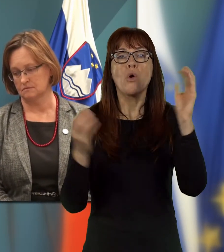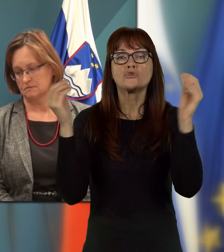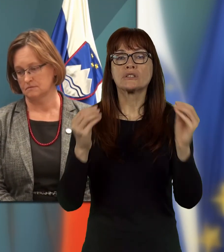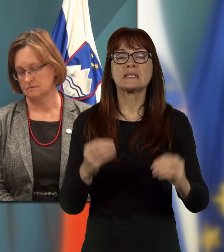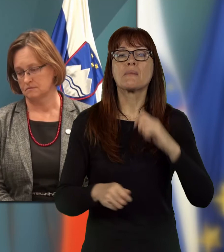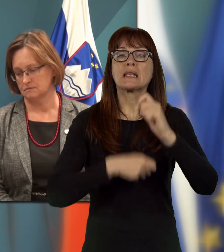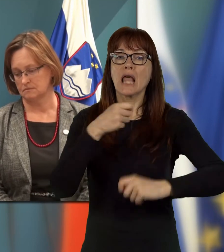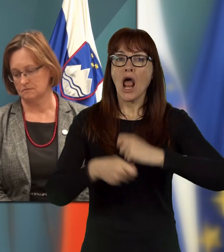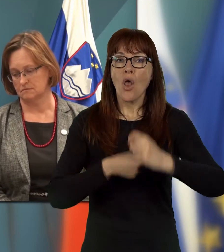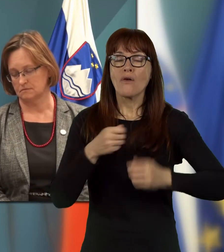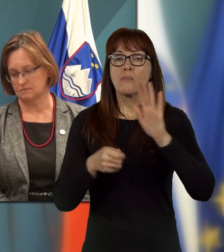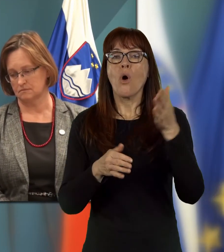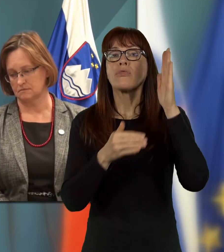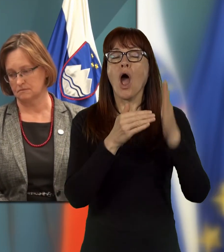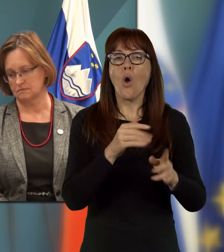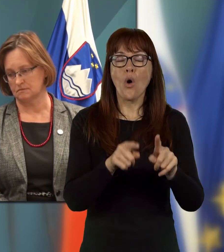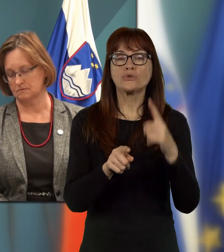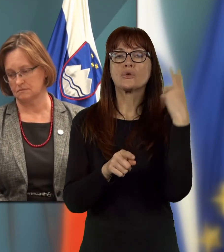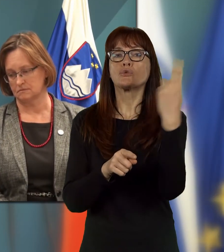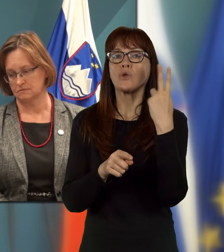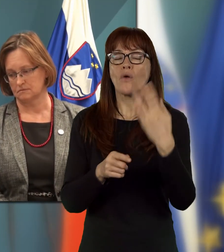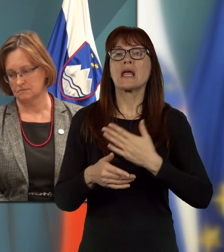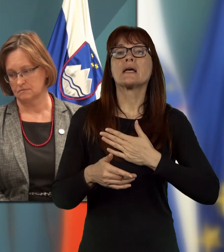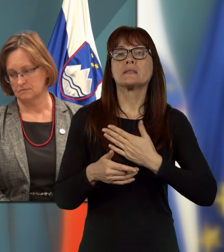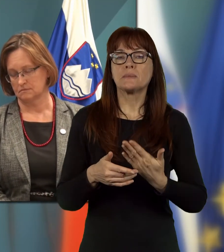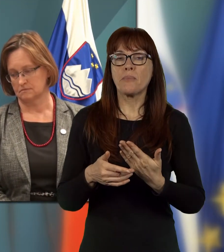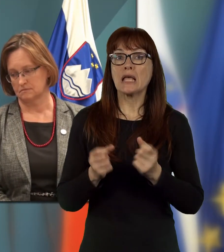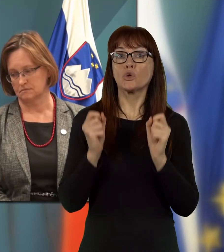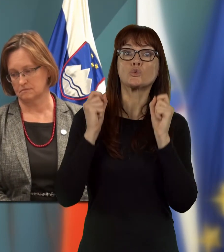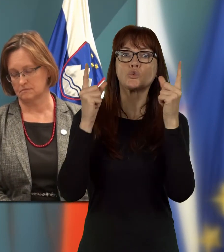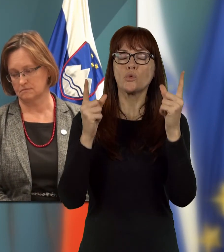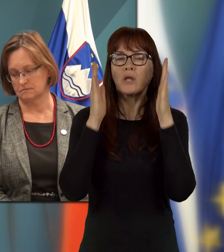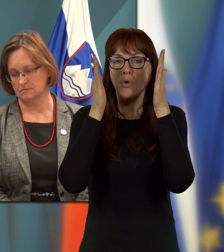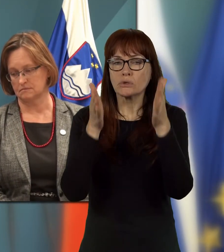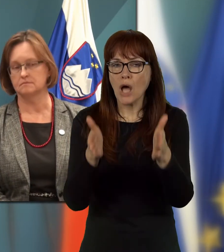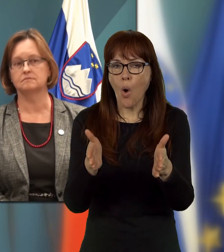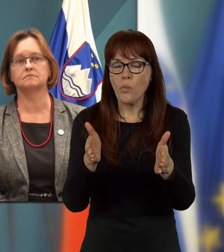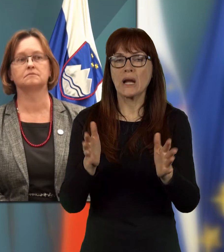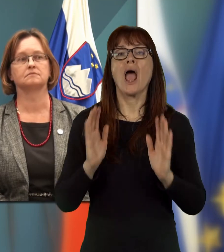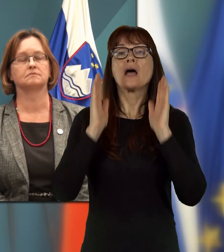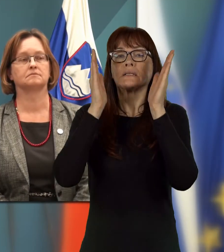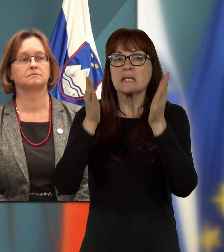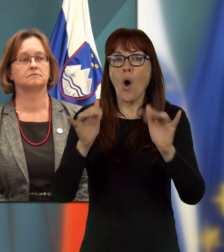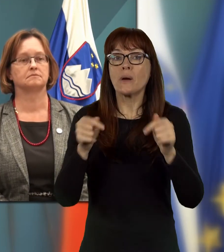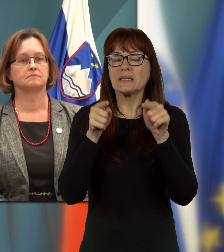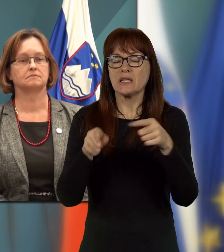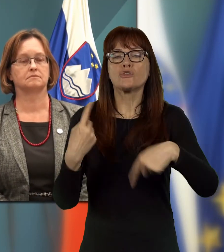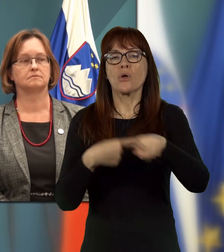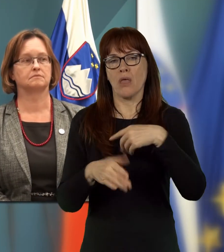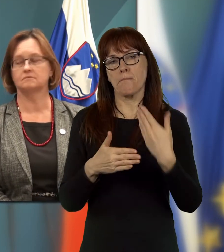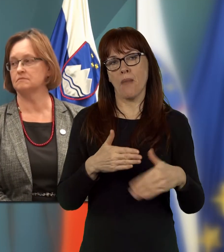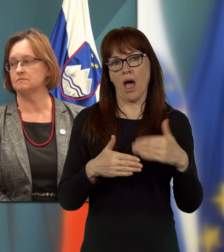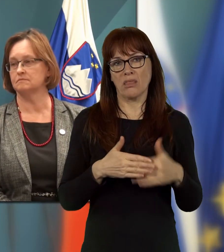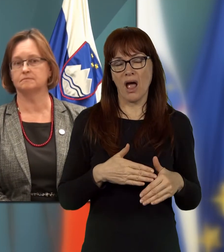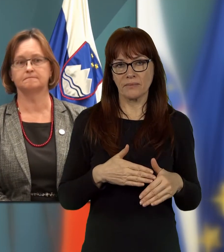sistem delovanja bo na koncu koncev, verjamem, v Sloveniji tudi spet vzbudil zaupanje, ker zaupanje je tisto, kar nam